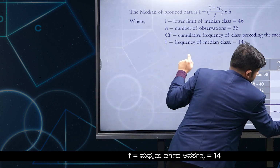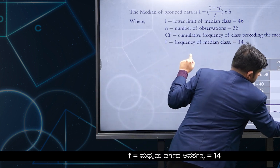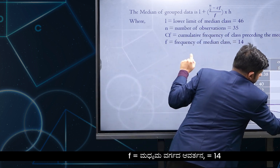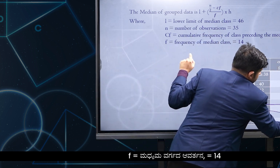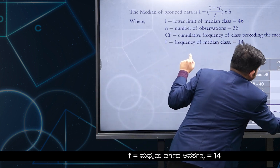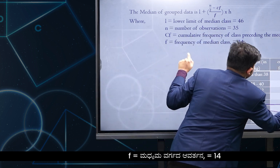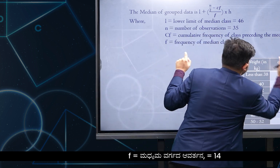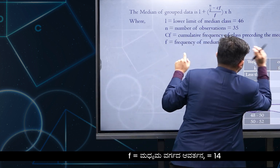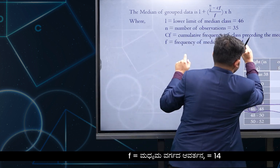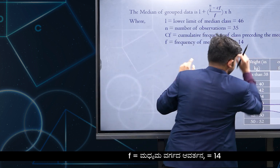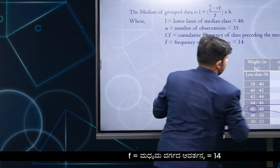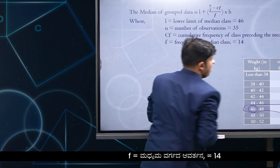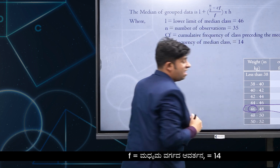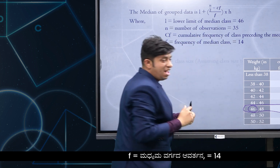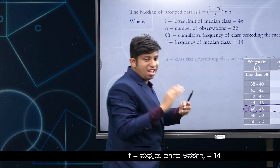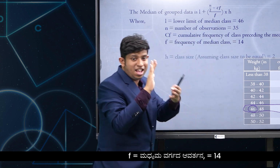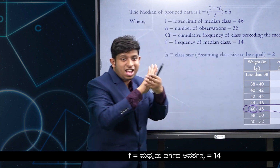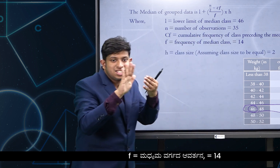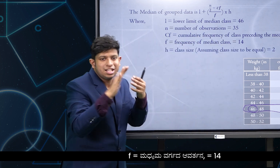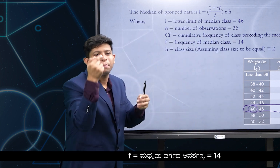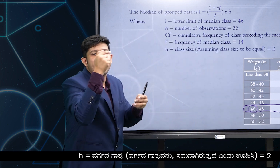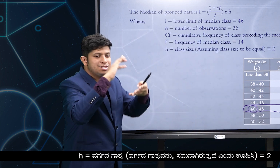ವರ್ಗದ ಆವರ್ತನ 14. H